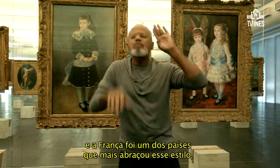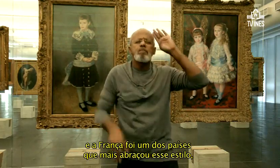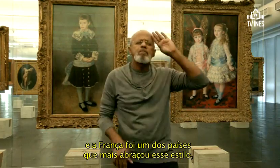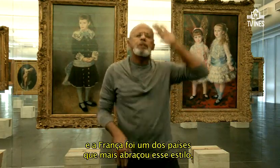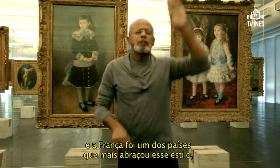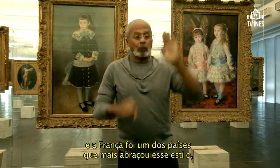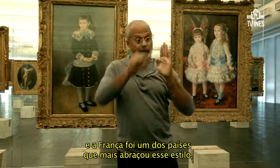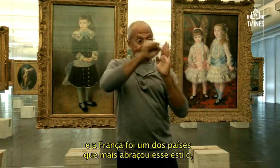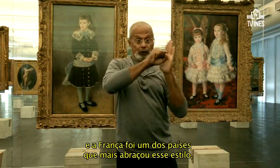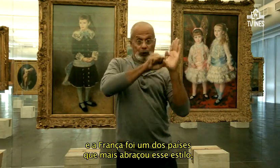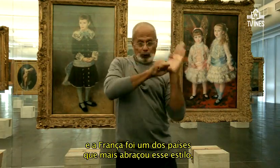estilo,